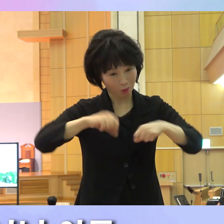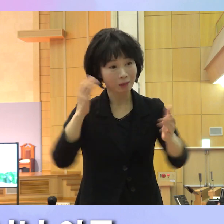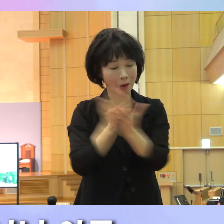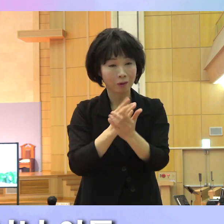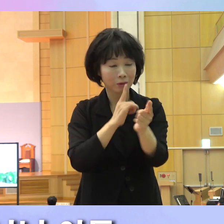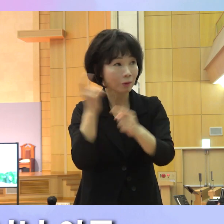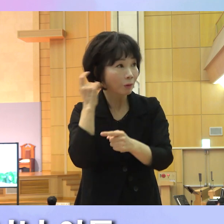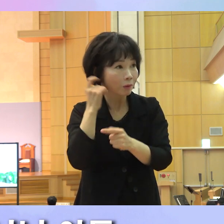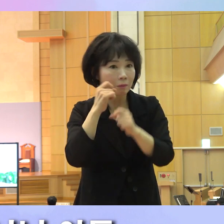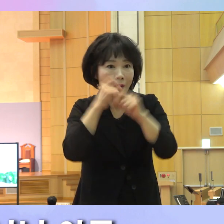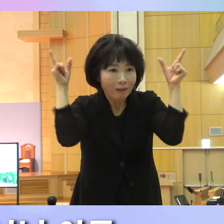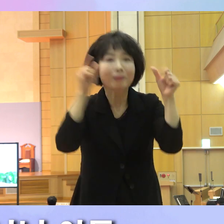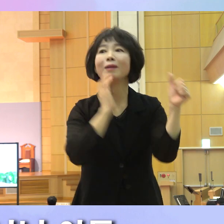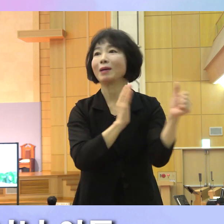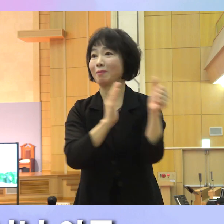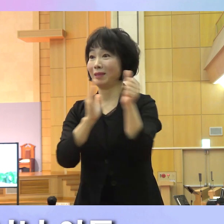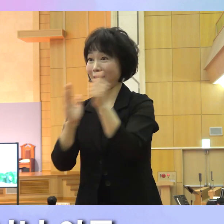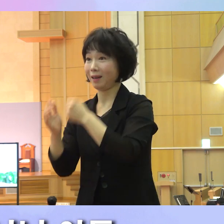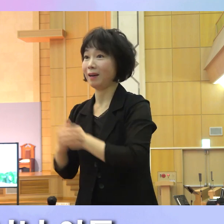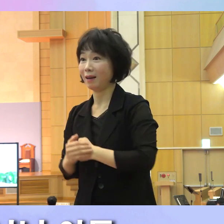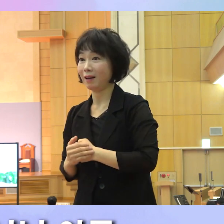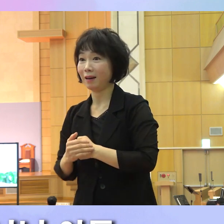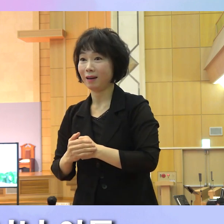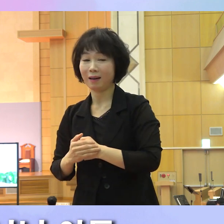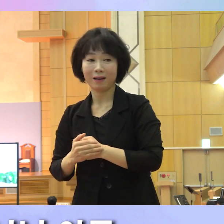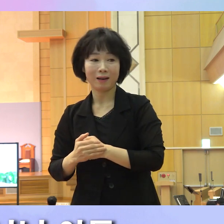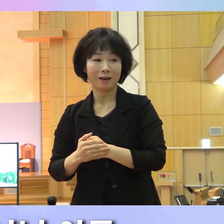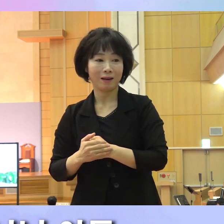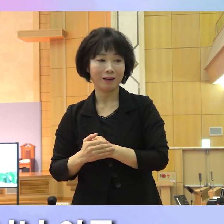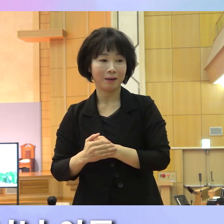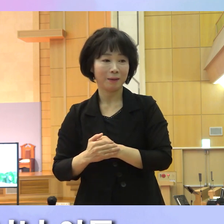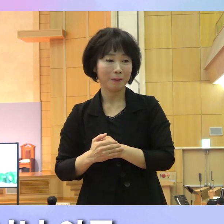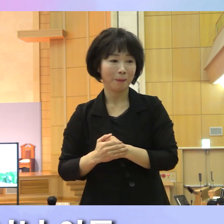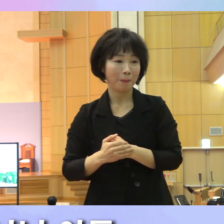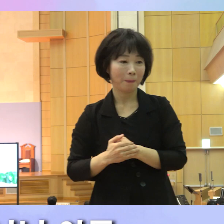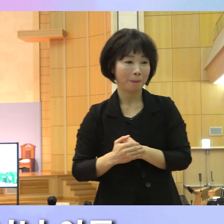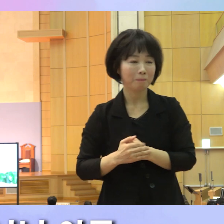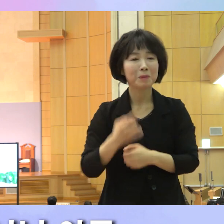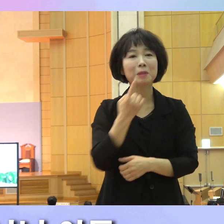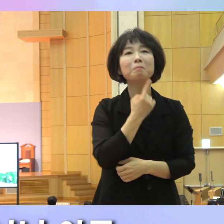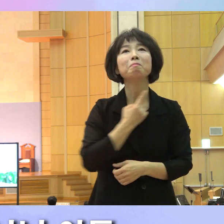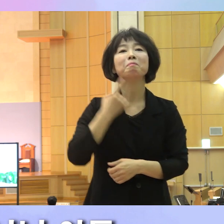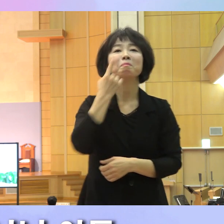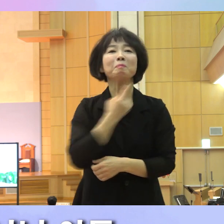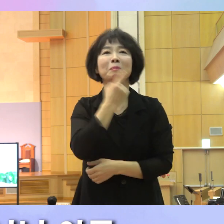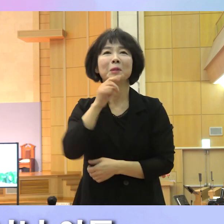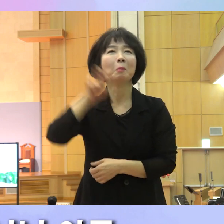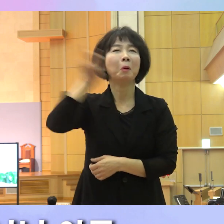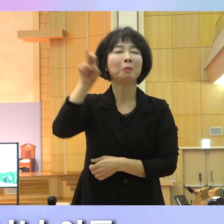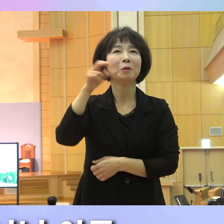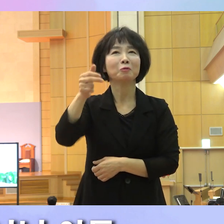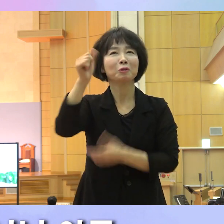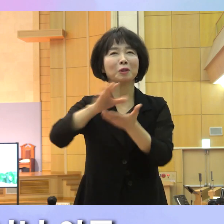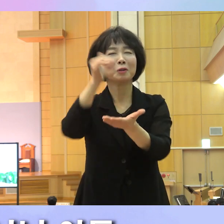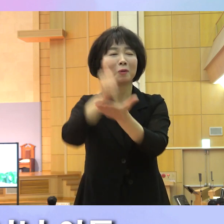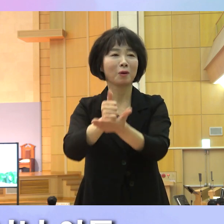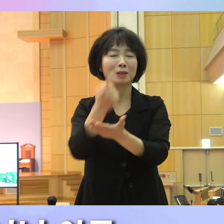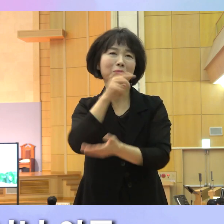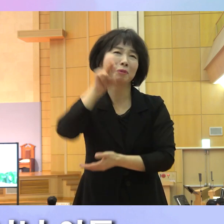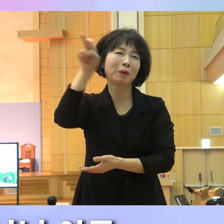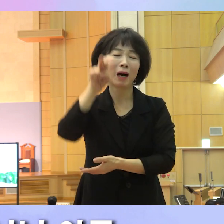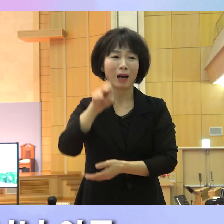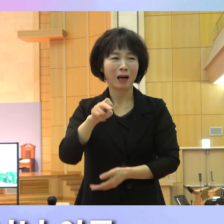모르면 안 돼요. 확실히 알아야 됩니다. 베드로처럼 어설프게 주는 그리스도시요 사랑하는 하나님의 아들입니다 해서 바요나 시모나 복이 있다